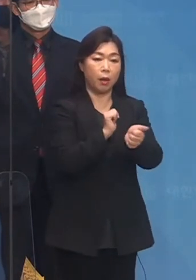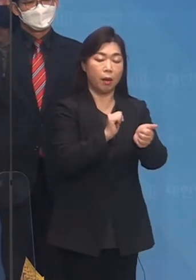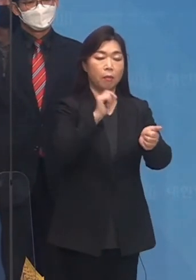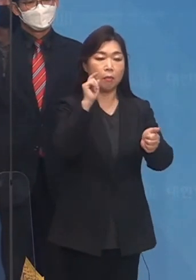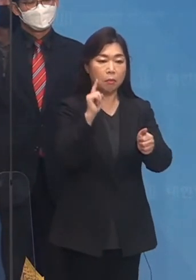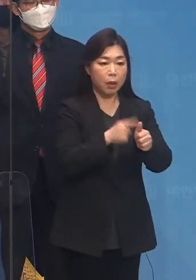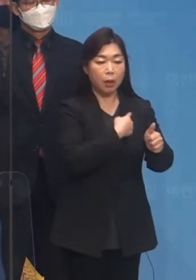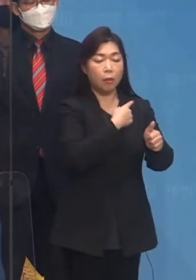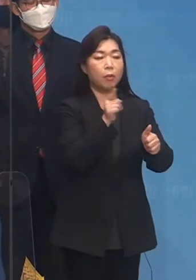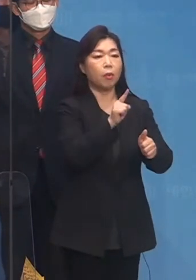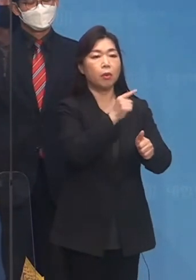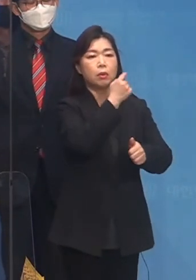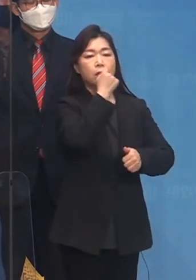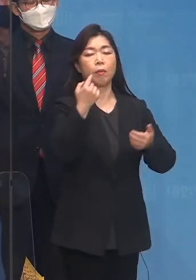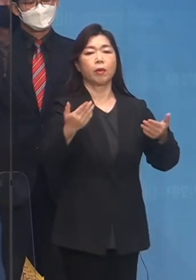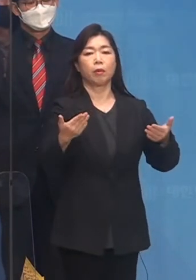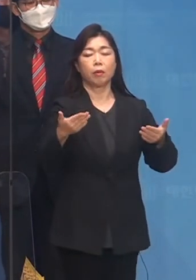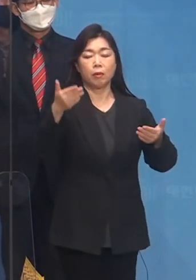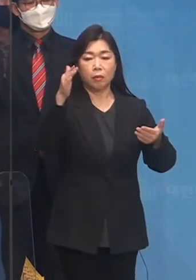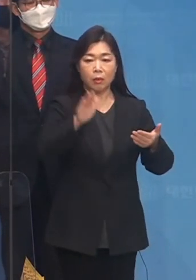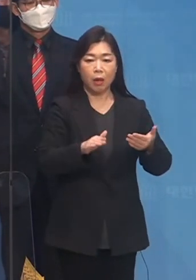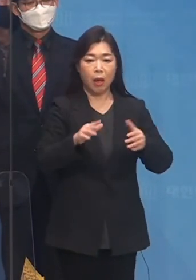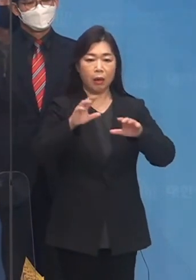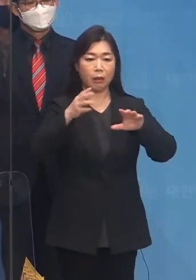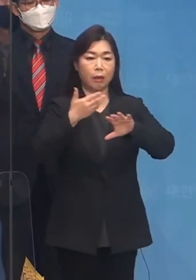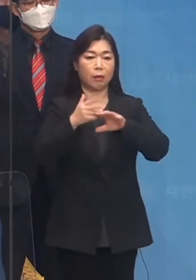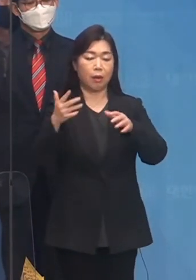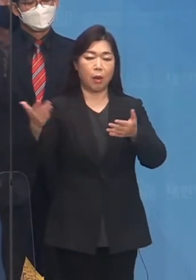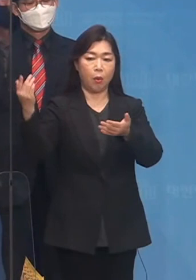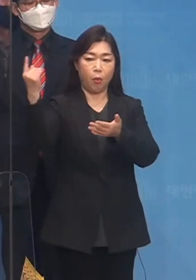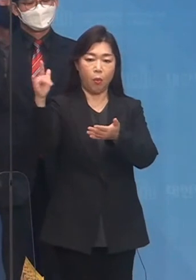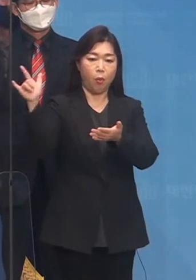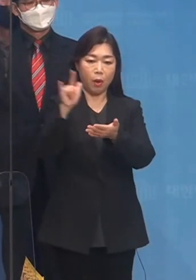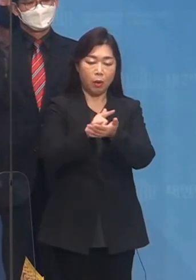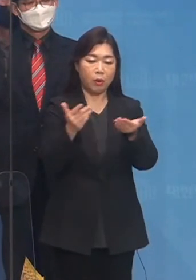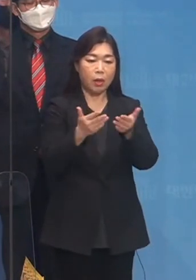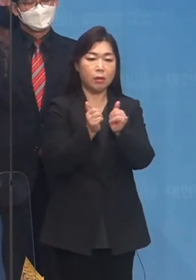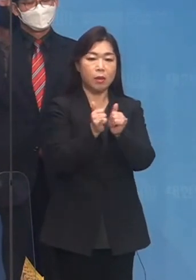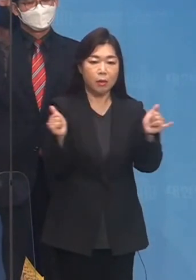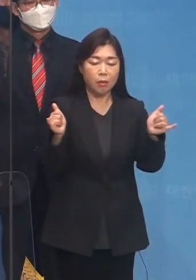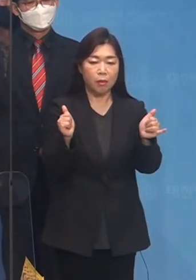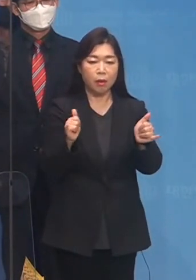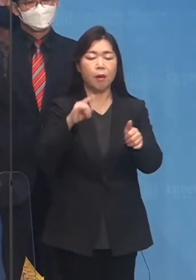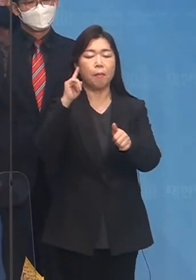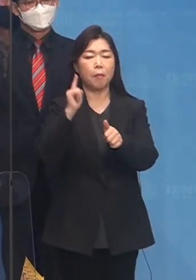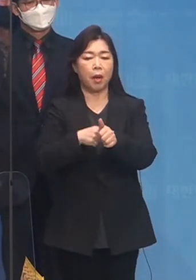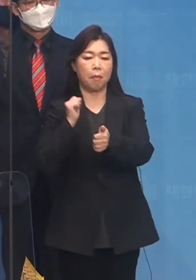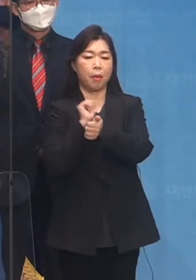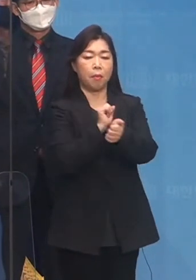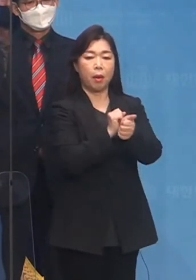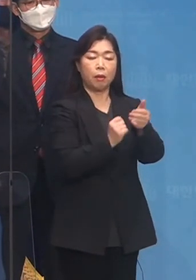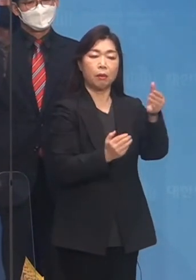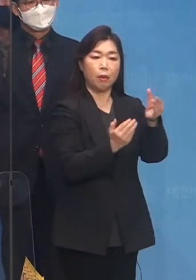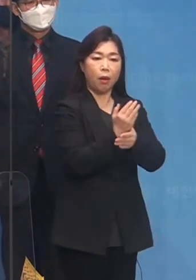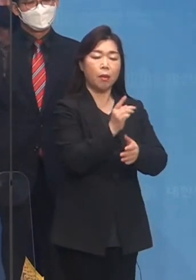없거든요. 그런데 이거를 걸고 넘어왔다는 것은 정말 우리가 이해할 수가